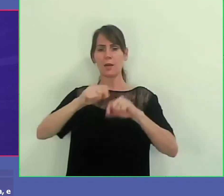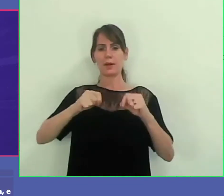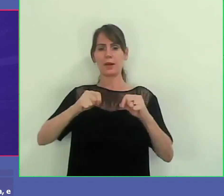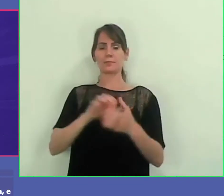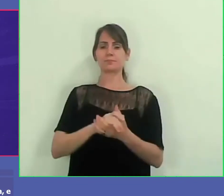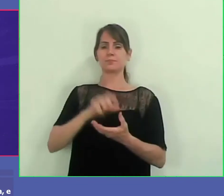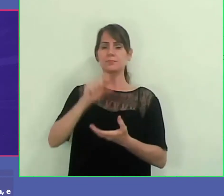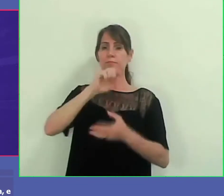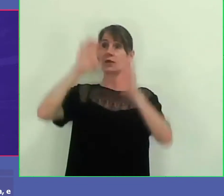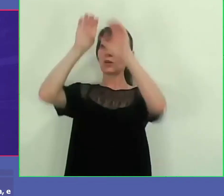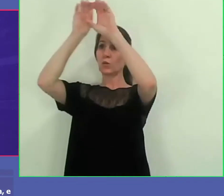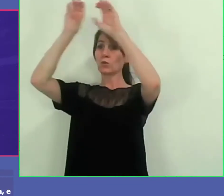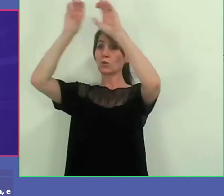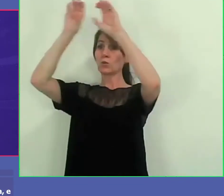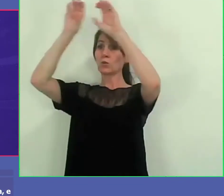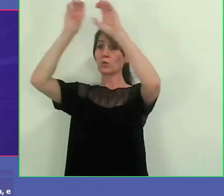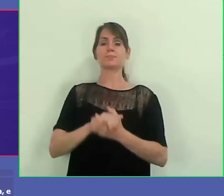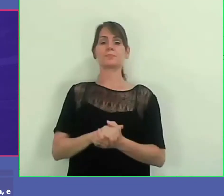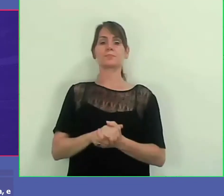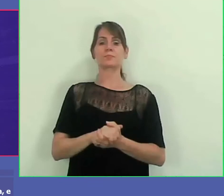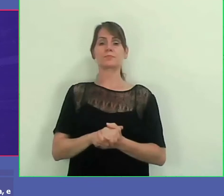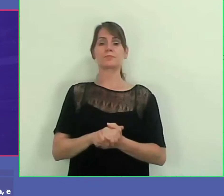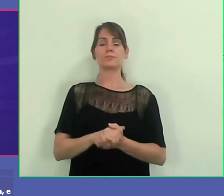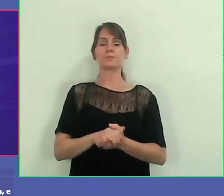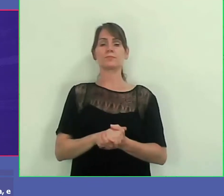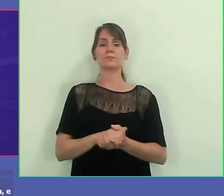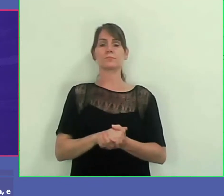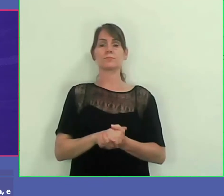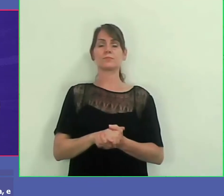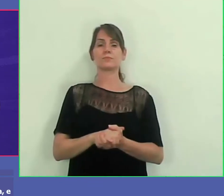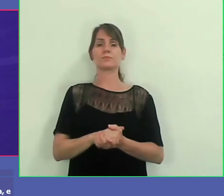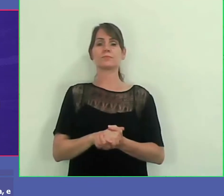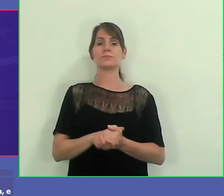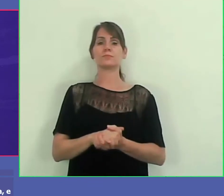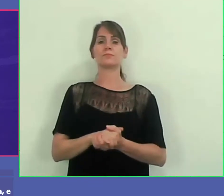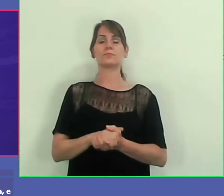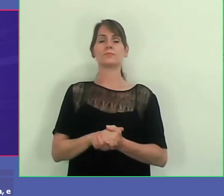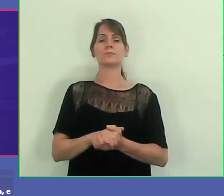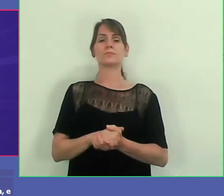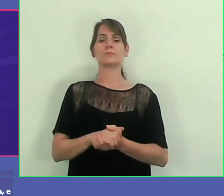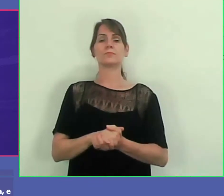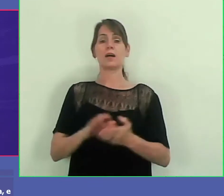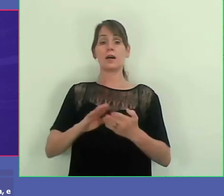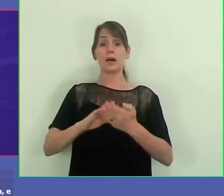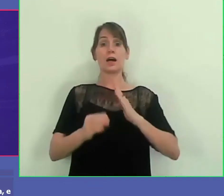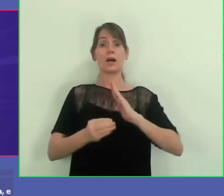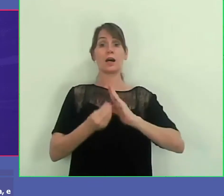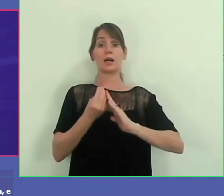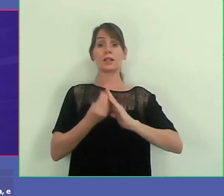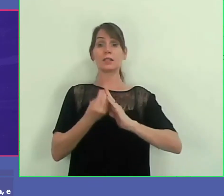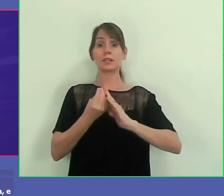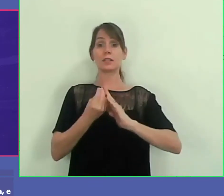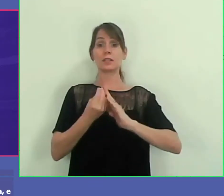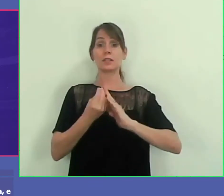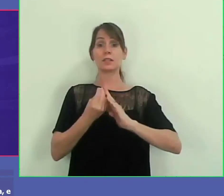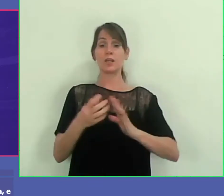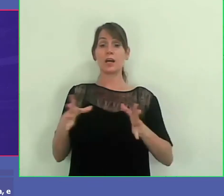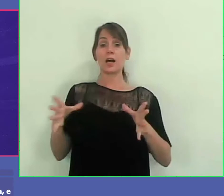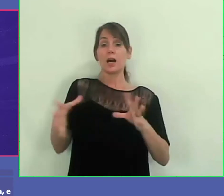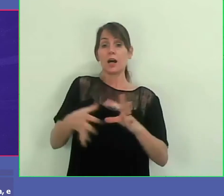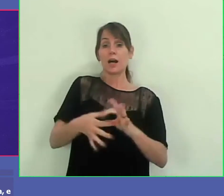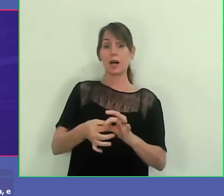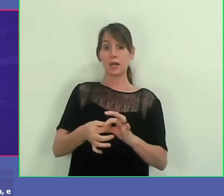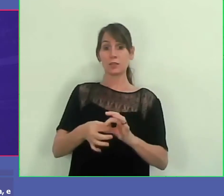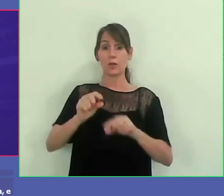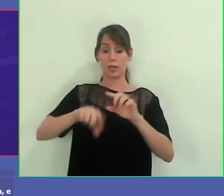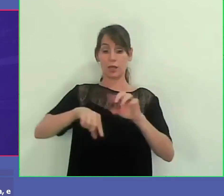que soltar, tá? É contrário. O que a igreja atar aqui na terra, amarrar aqui na